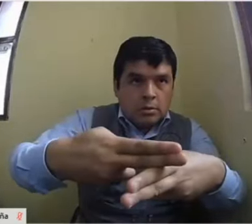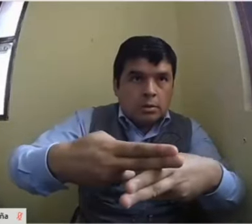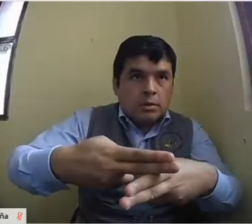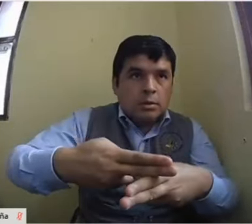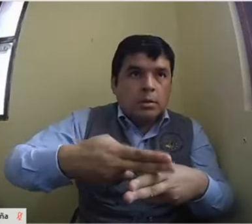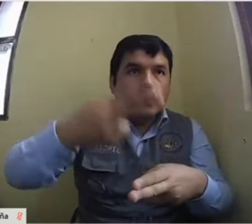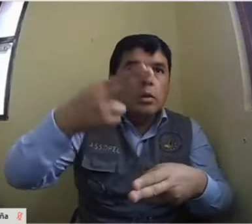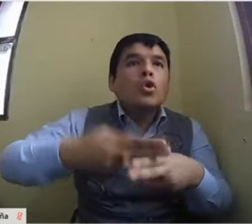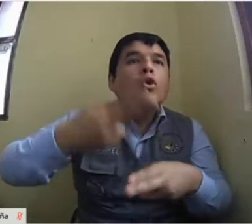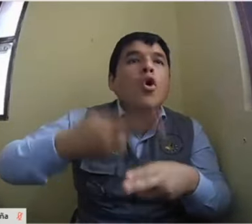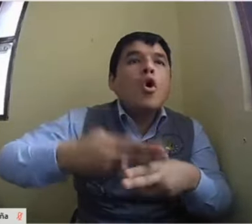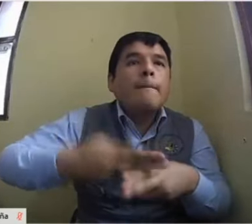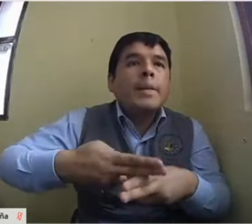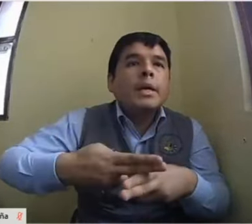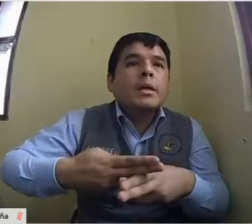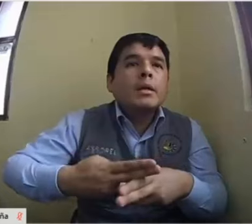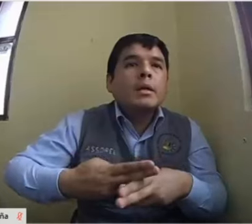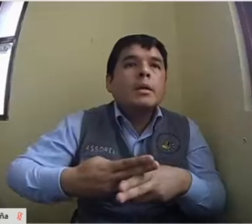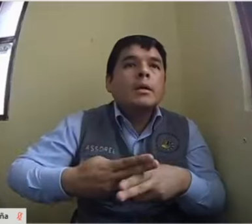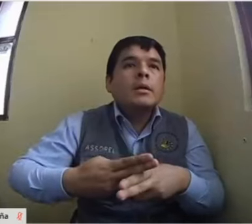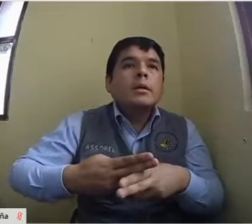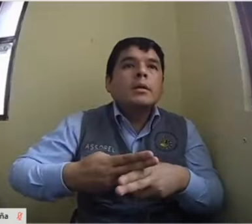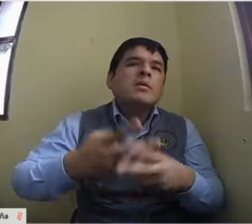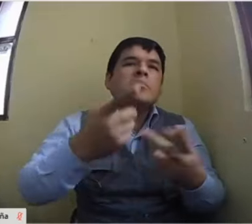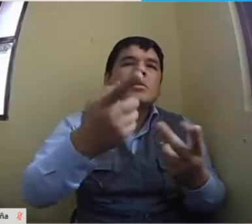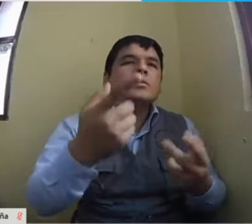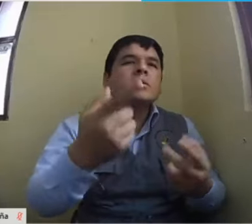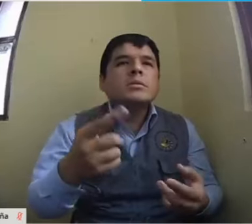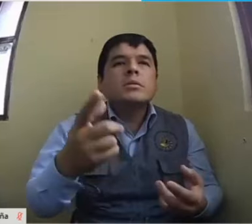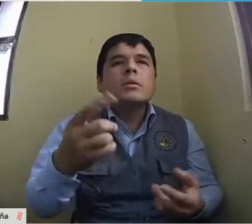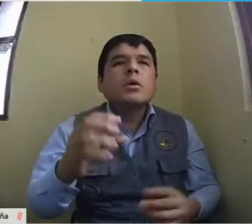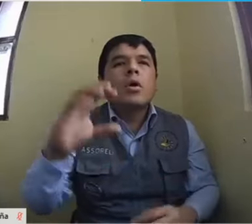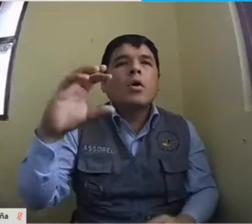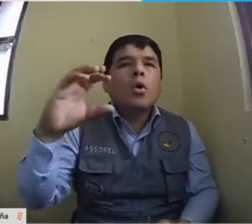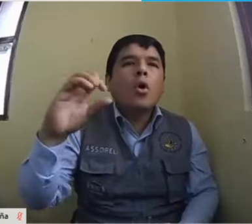Nombre. Índice y medio en ambas manos y un golpecito vertical.